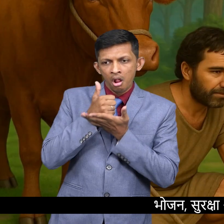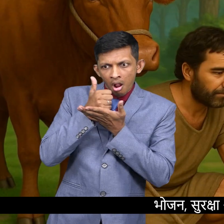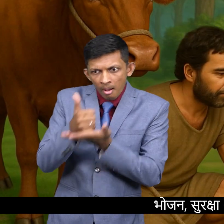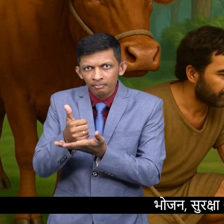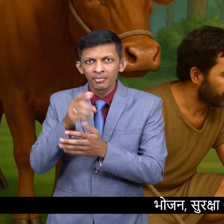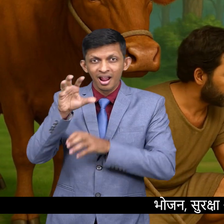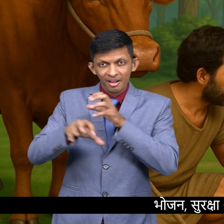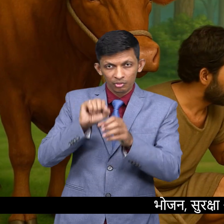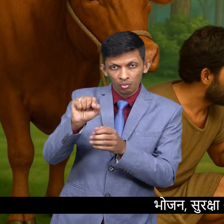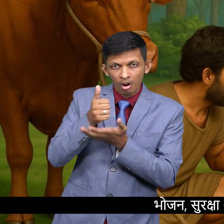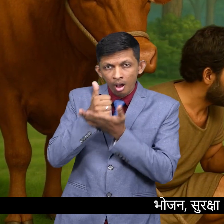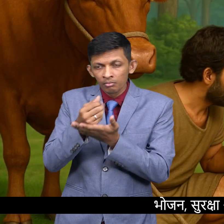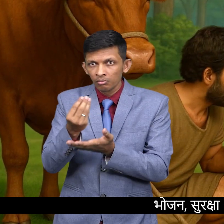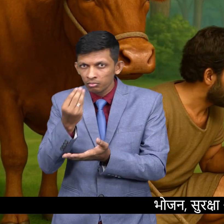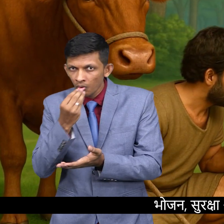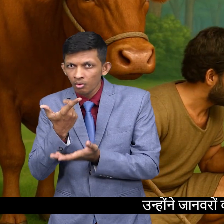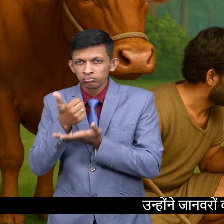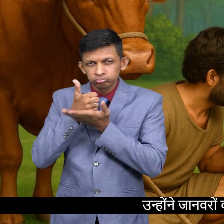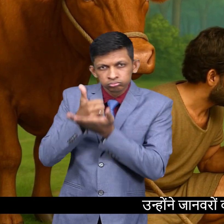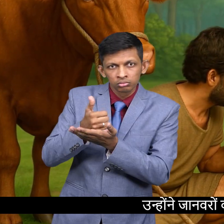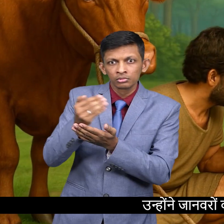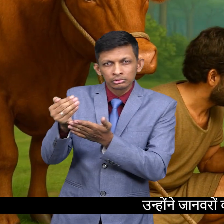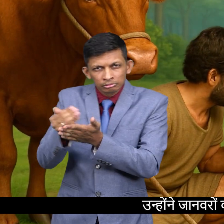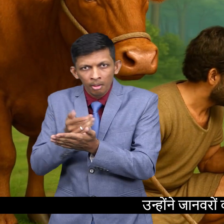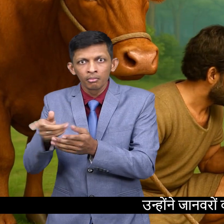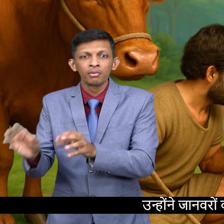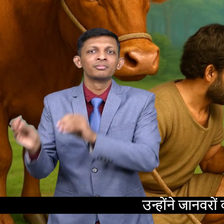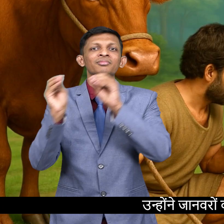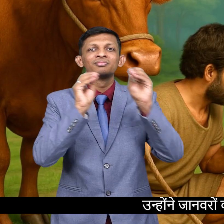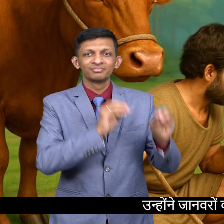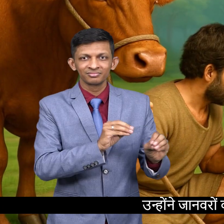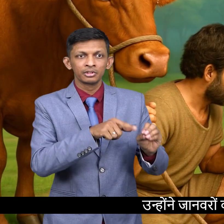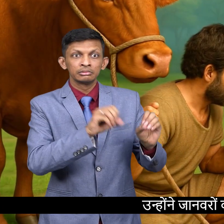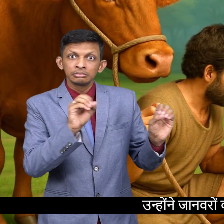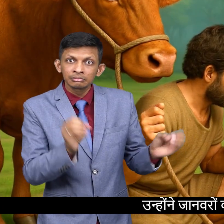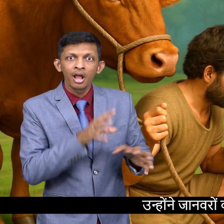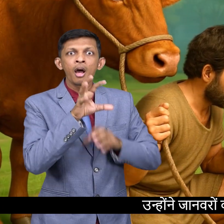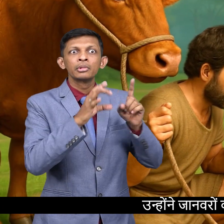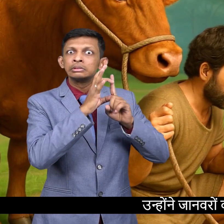भोजन, सुरक्षा और परिवहन में मदद के लिए उन्होंने जानवरों को पालतू बनाना शुरू कर दिया।